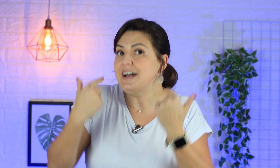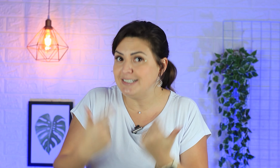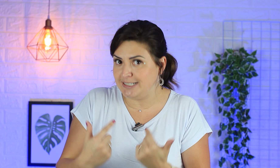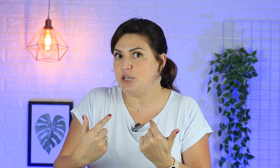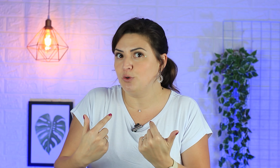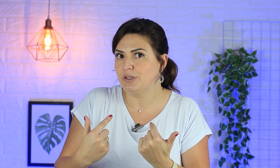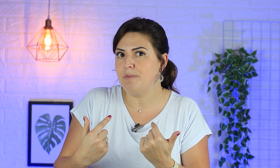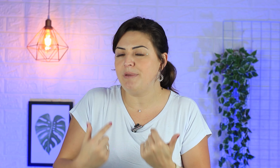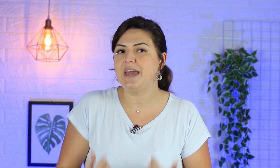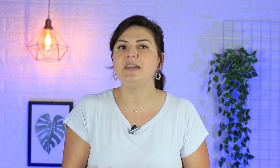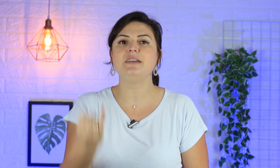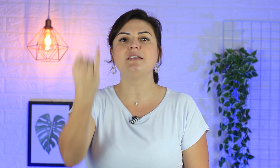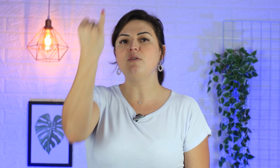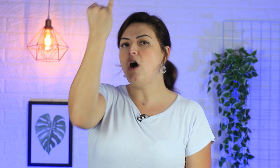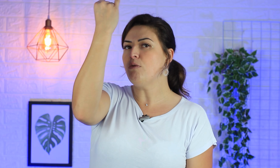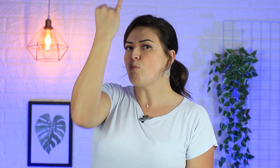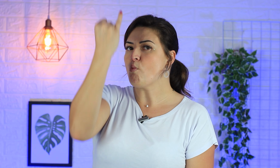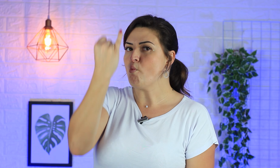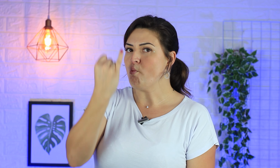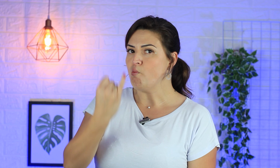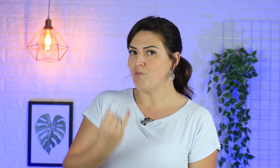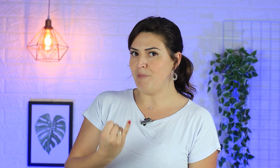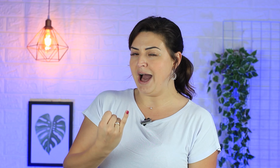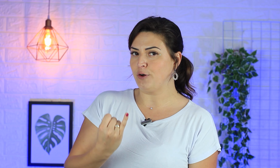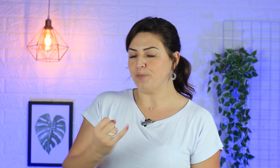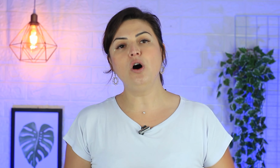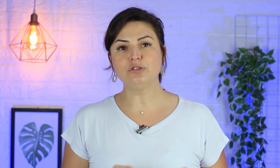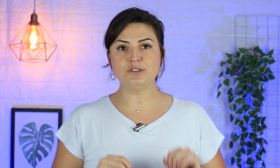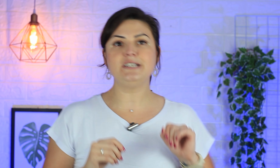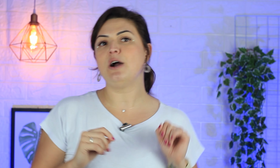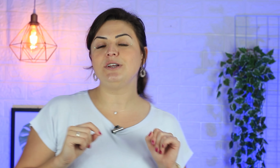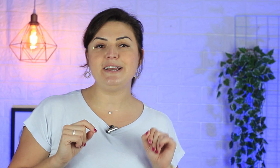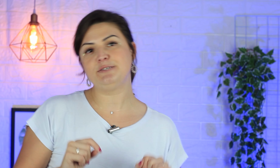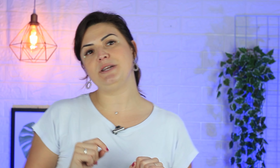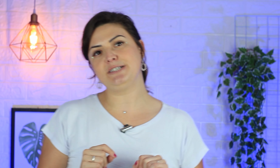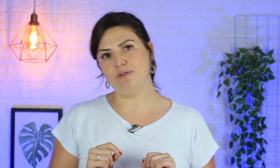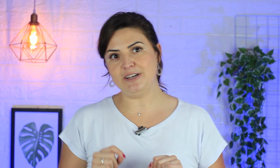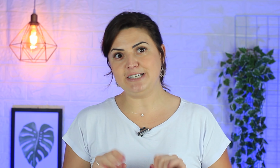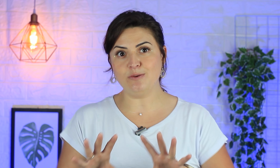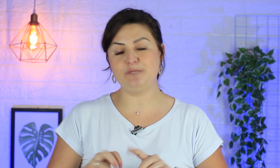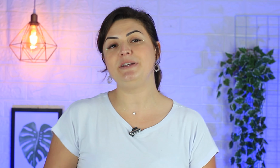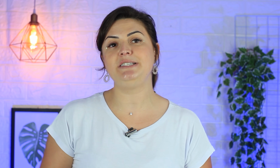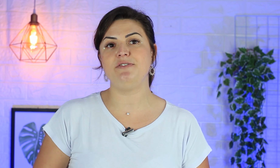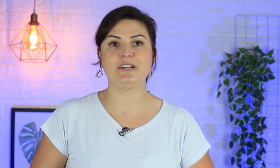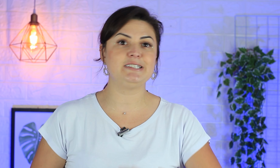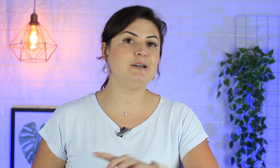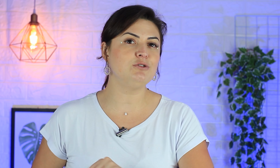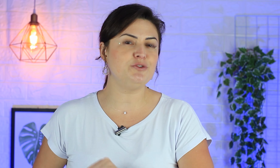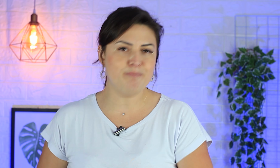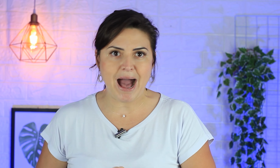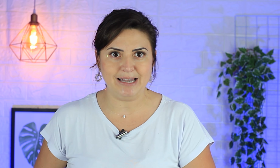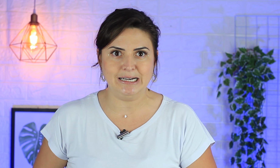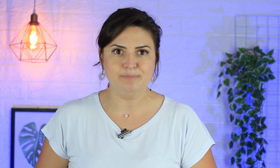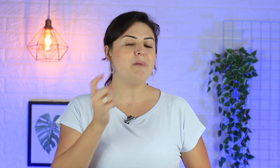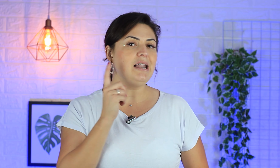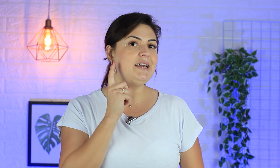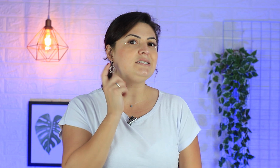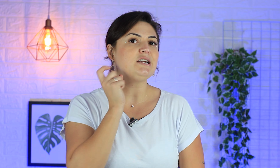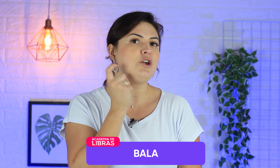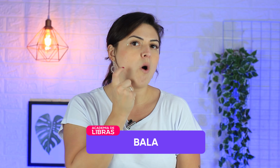vazio também. Então, ó. Magro. Outro sinal que tem expressão facial específica. Sinal de bala. Bala é esse aqui,